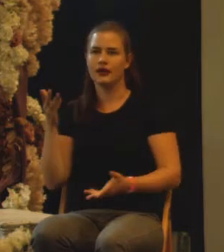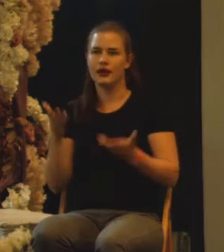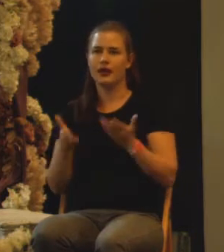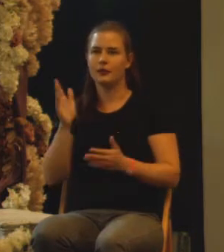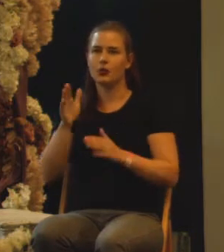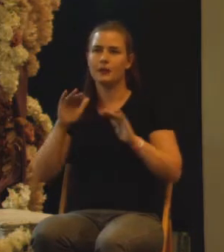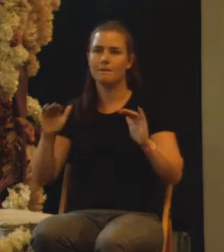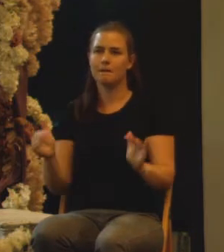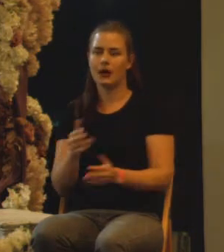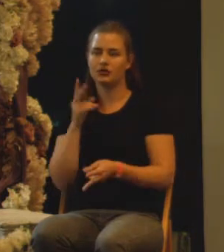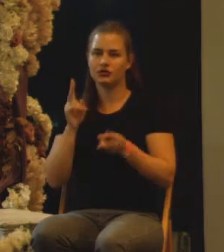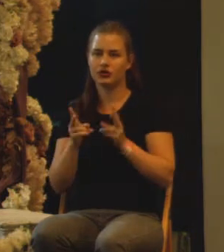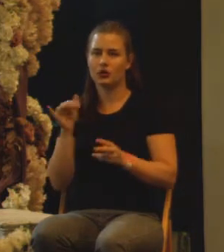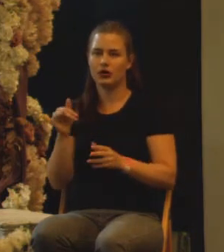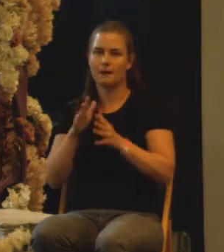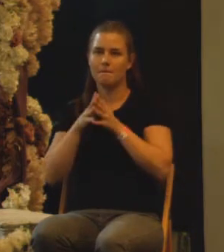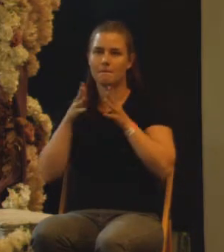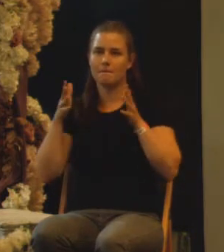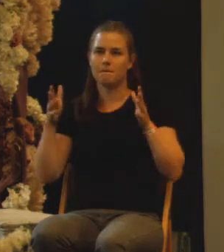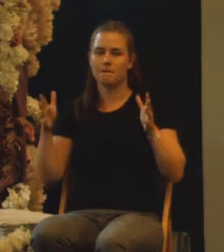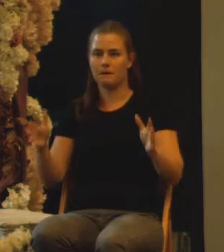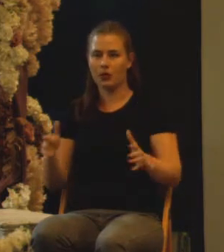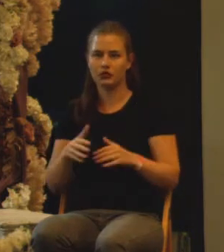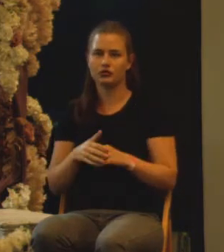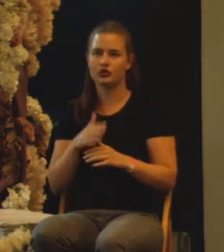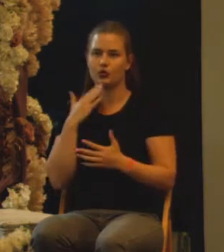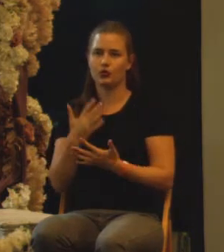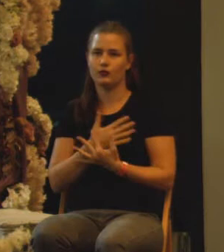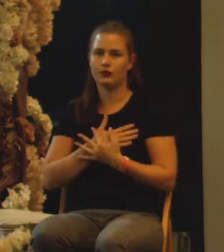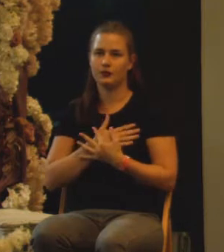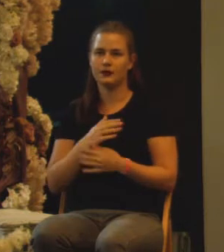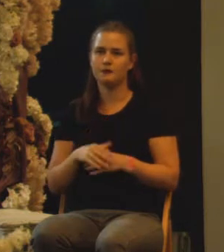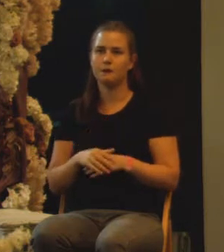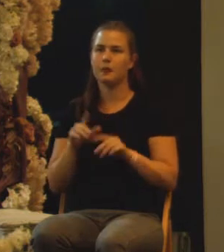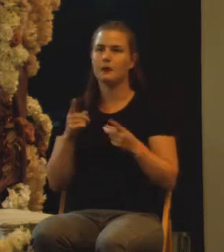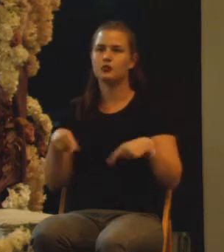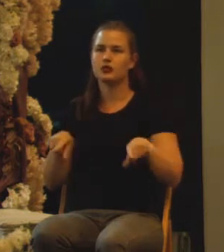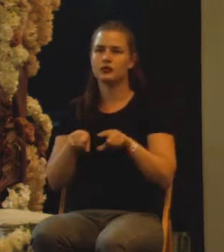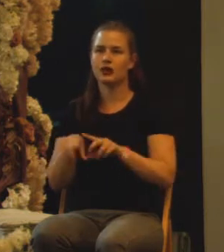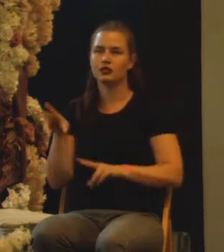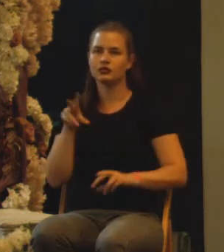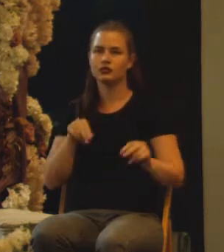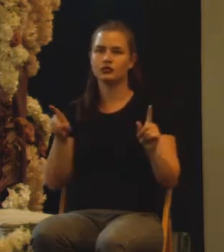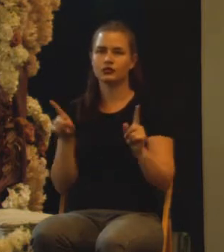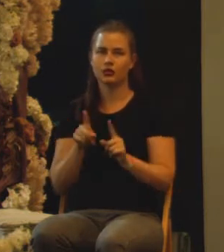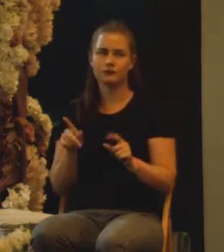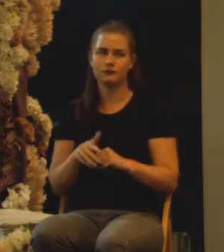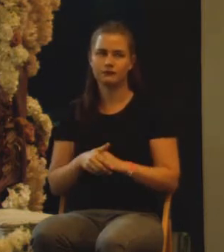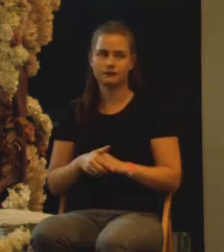меньше готовить и больше непосредственно любить. Почему-то так считается, что